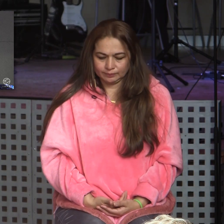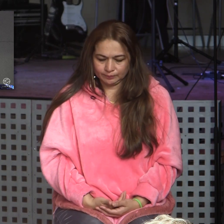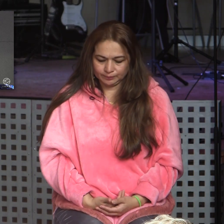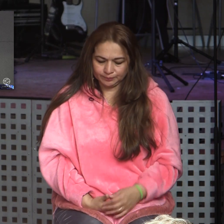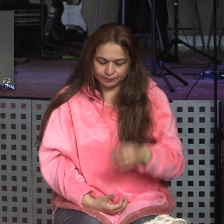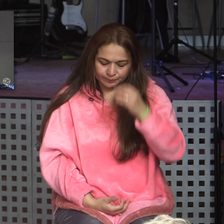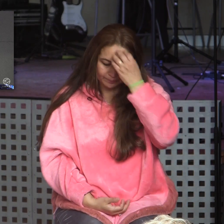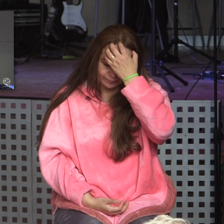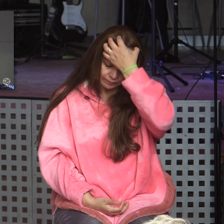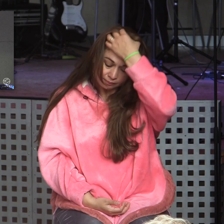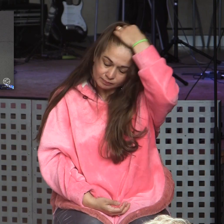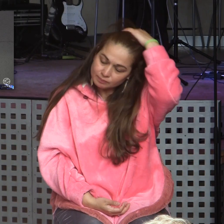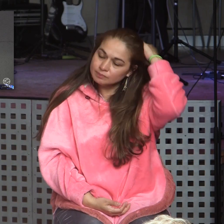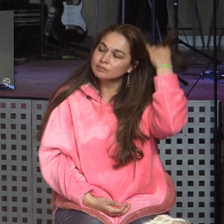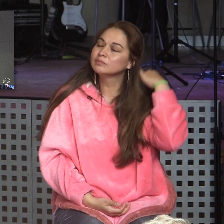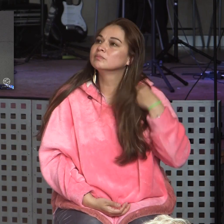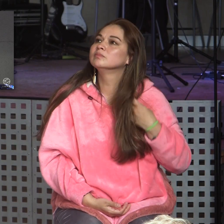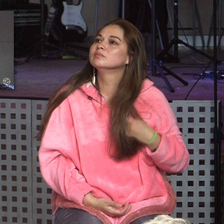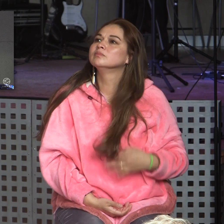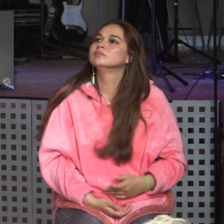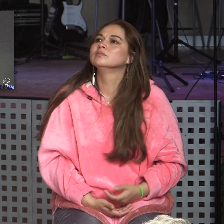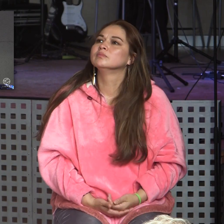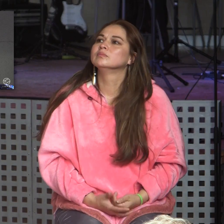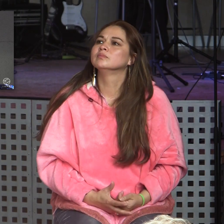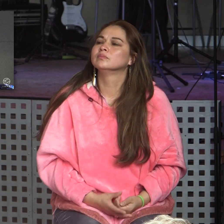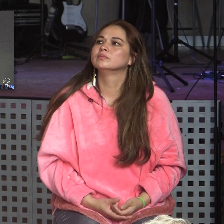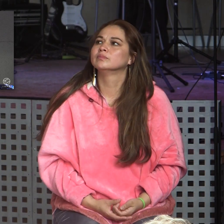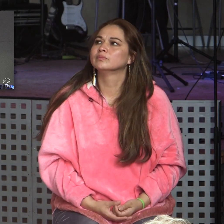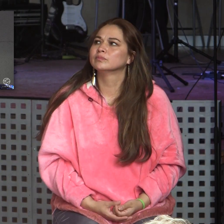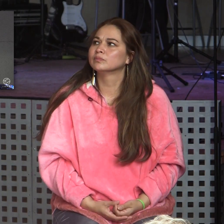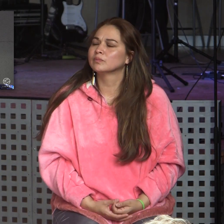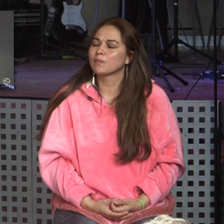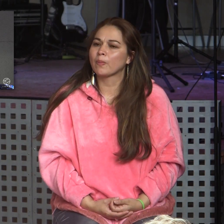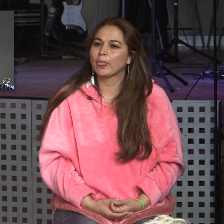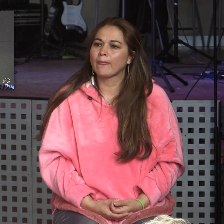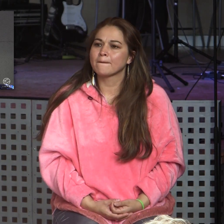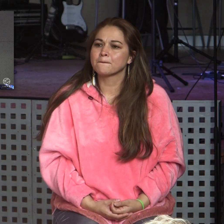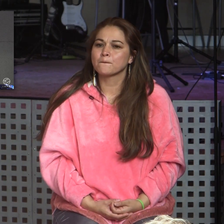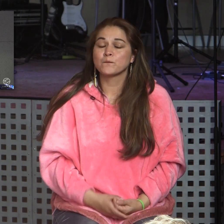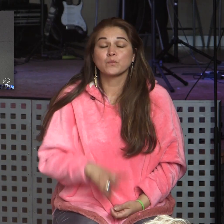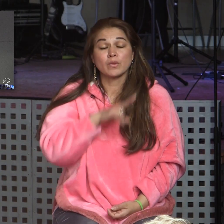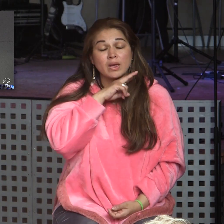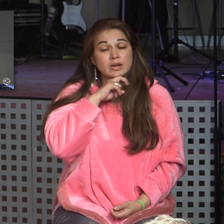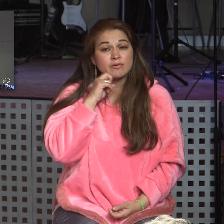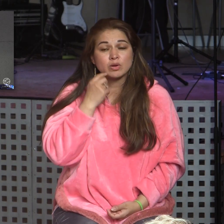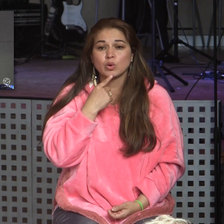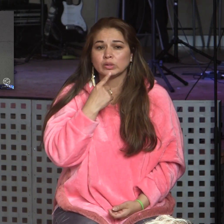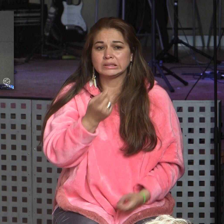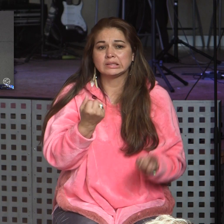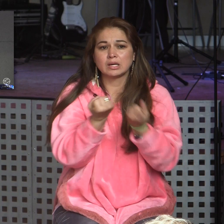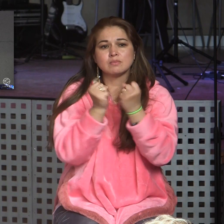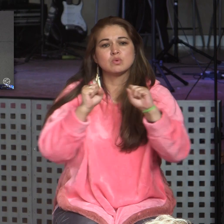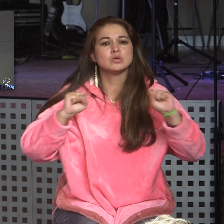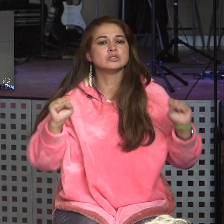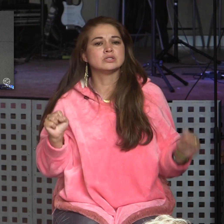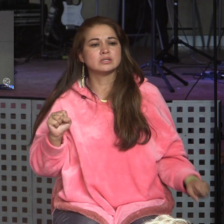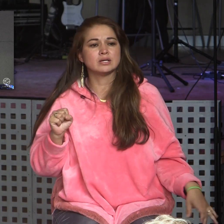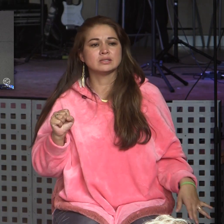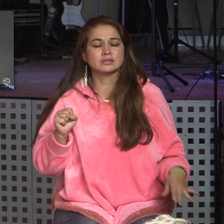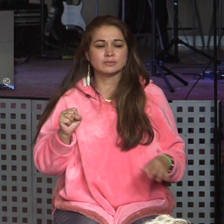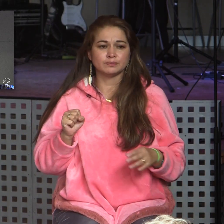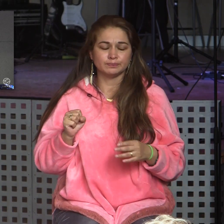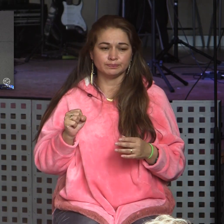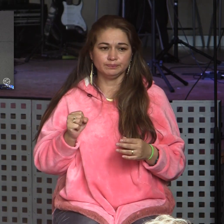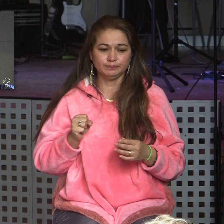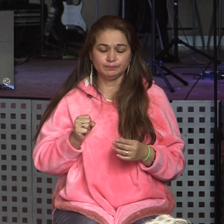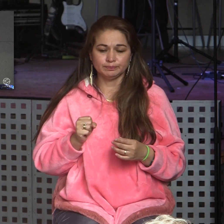en Moisés era una manera constante. Podemos ver también en Hebreos, fijaros lo que dice: por la fe Moisés, hecho ya grande, rehusó llamarse